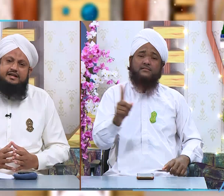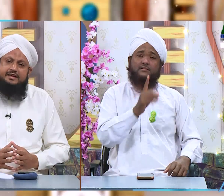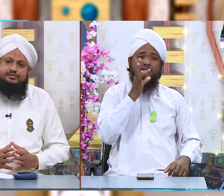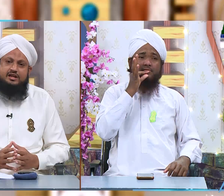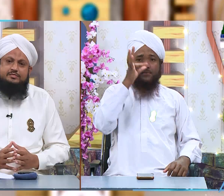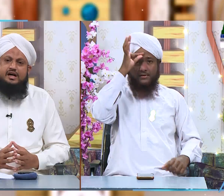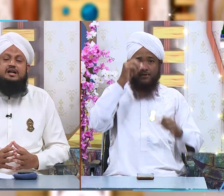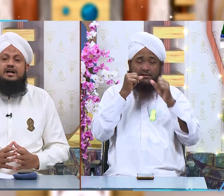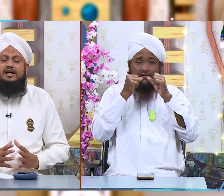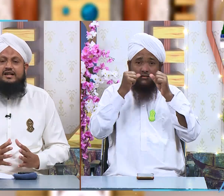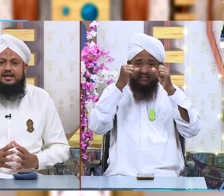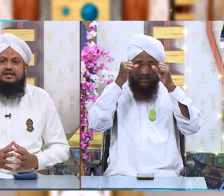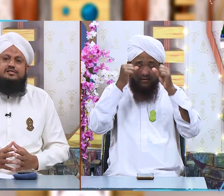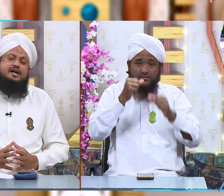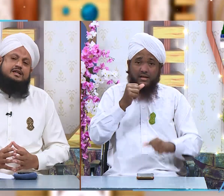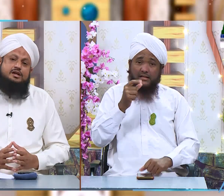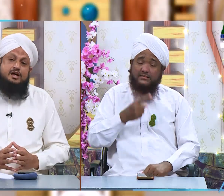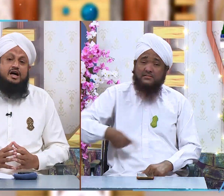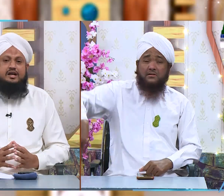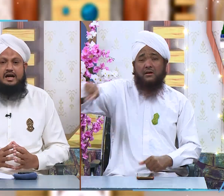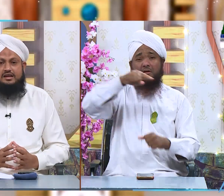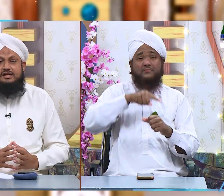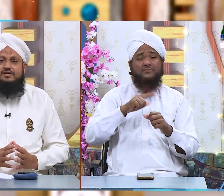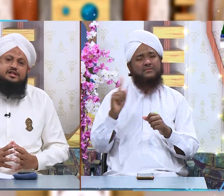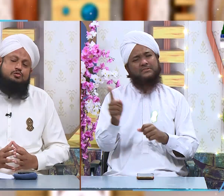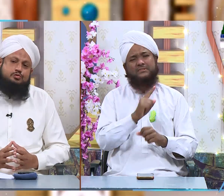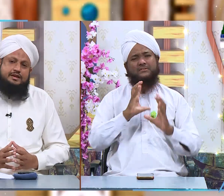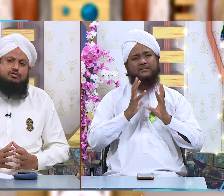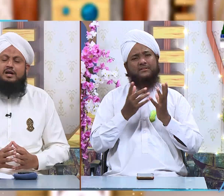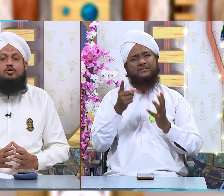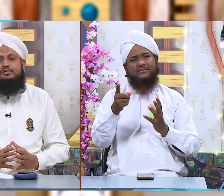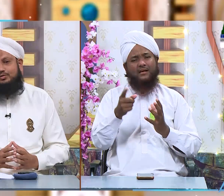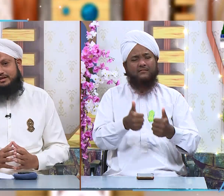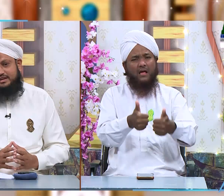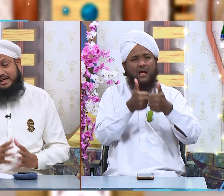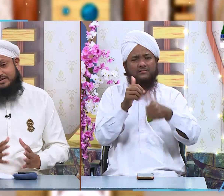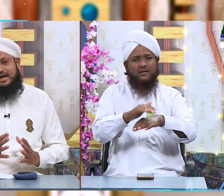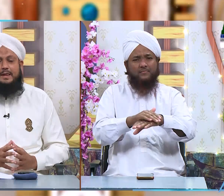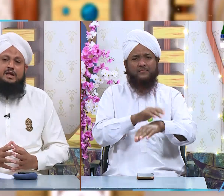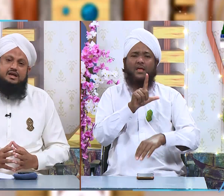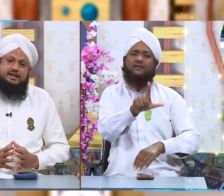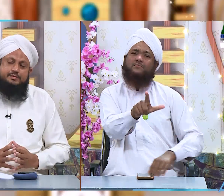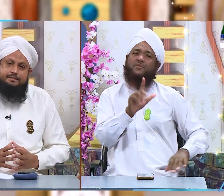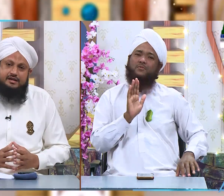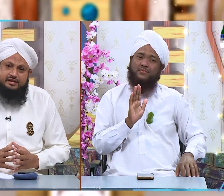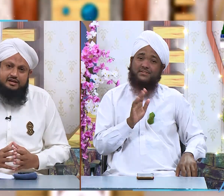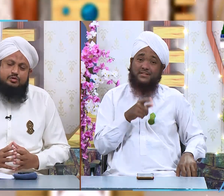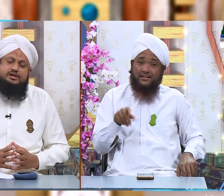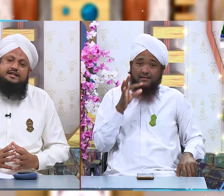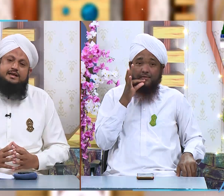علیہ وسلم کا ہر ایک کے ساتھ اخلاقی رویہ جو ہوتا تھا وہ بڑا عمدہ ہوتا تھا۔ یہی وجہ ہے کہ نبی پاک صلی اللہ تعالی علیہ